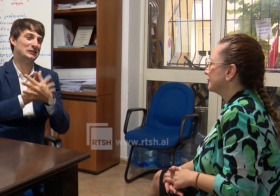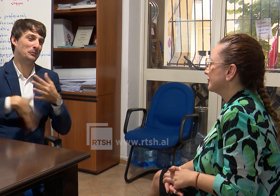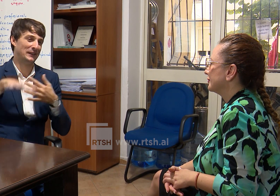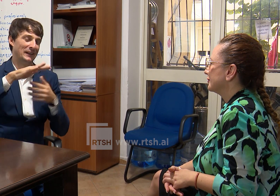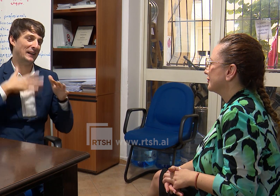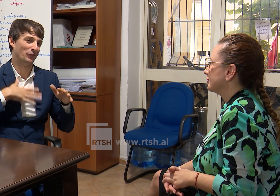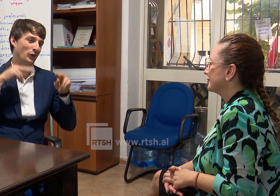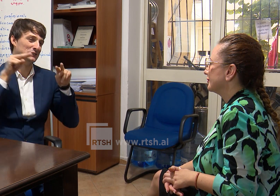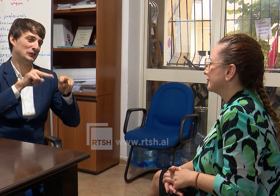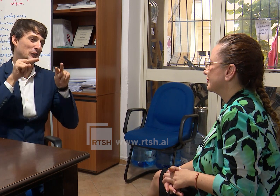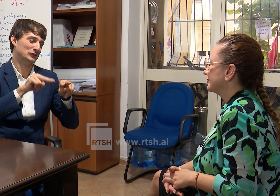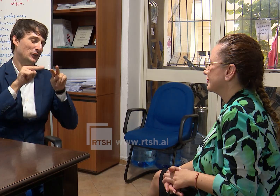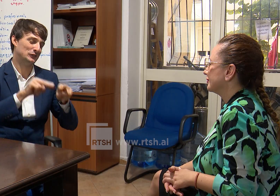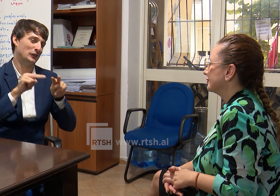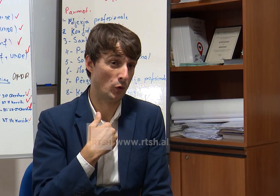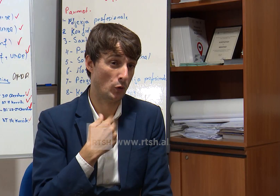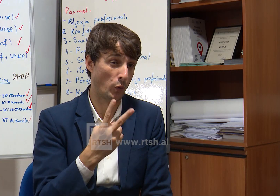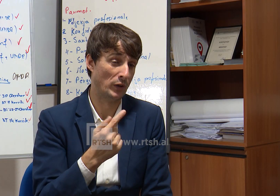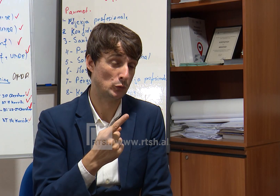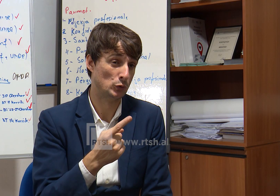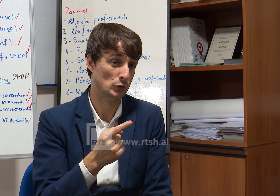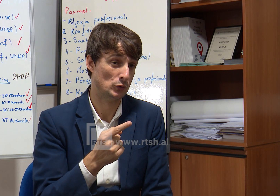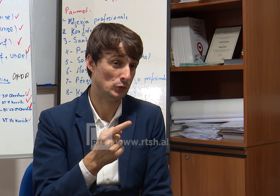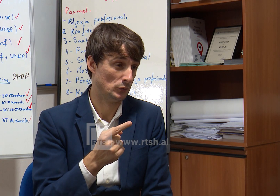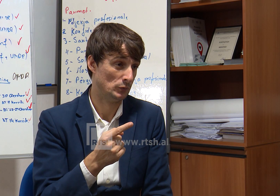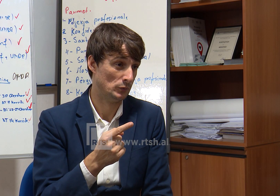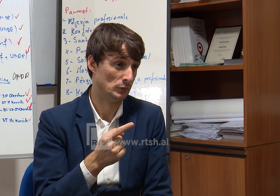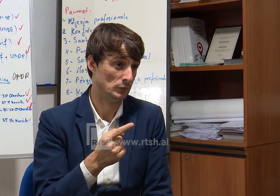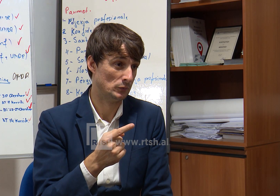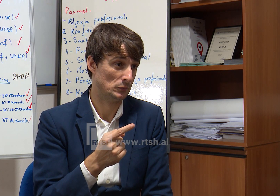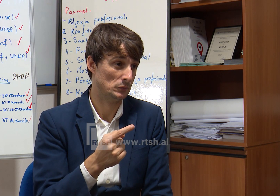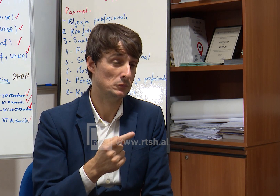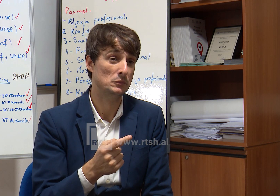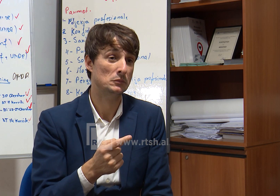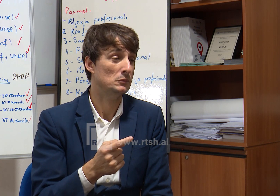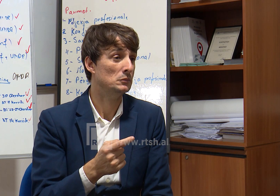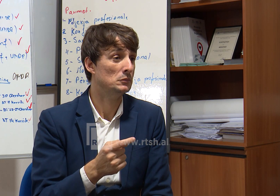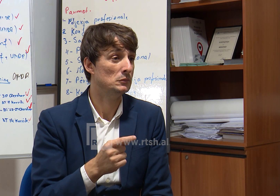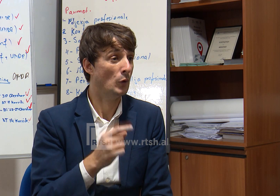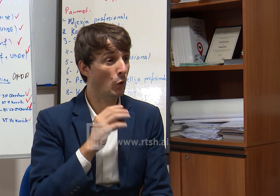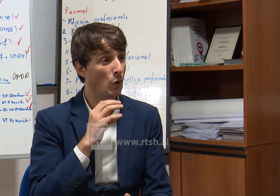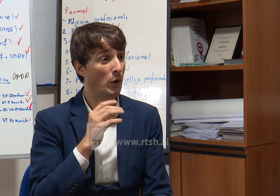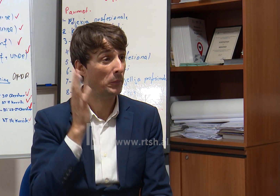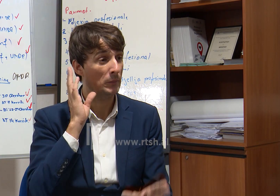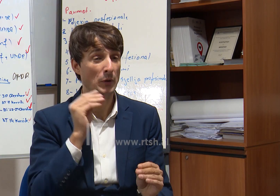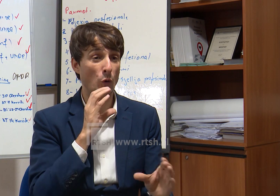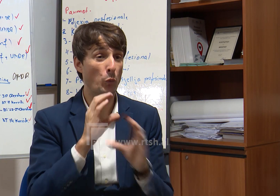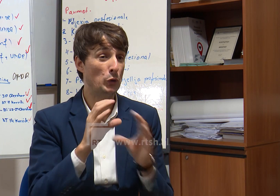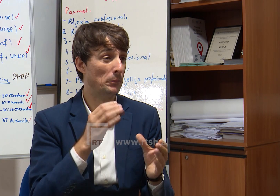thot se sot gjërat ka ndryshuar mjaft. Unë kam lindur fëmijë që dëgjoj, në moshën 2 vjeç e gjysëm, kam pasur një aksident dhe jam goditur